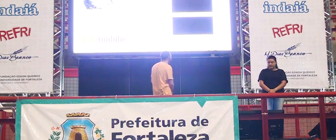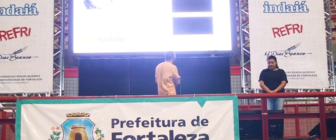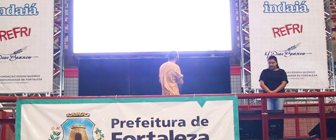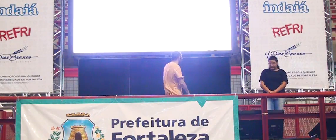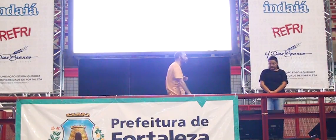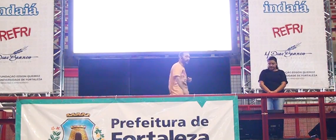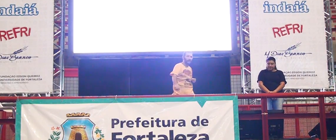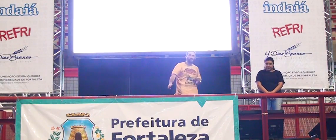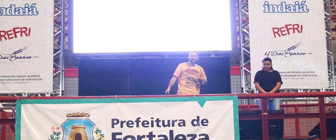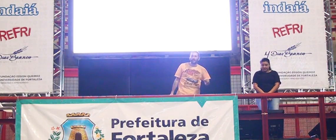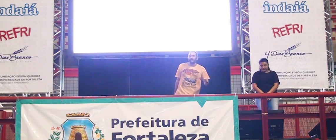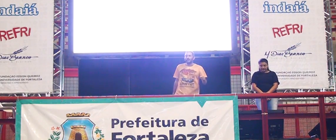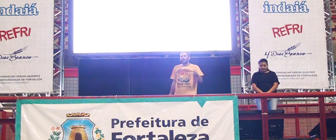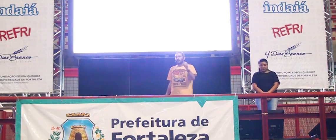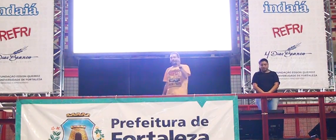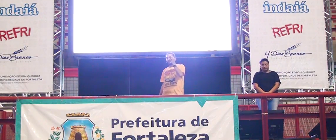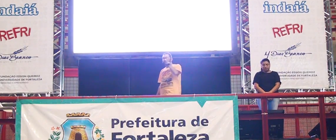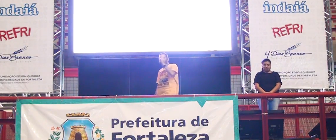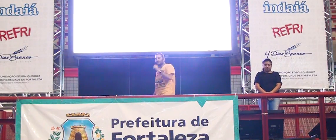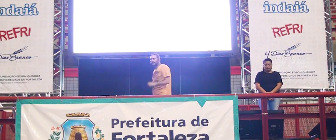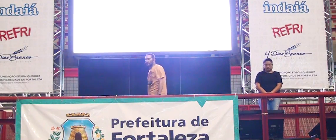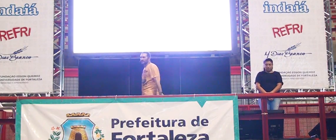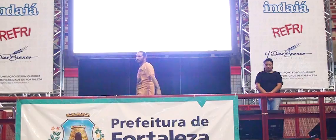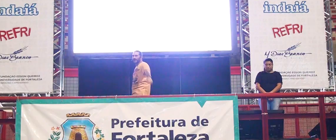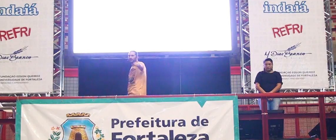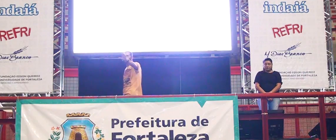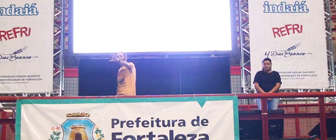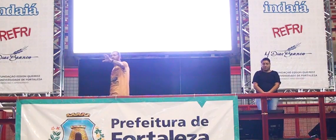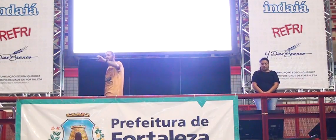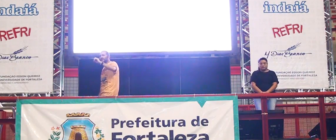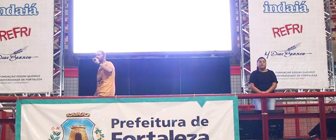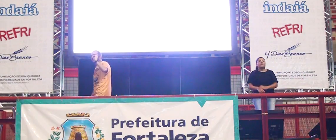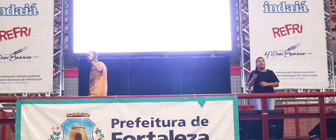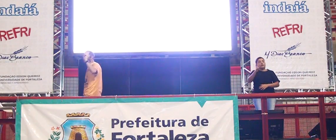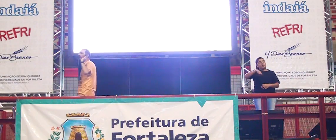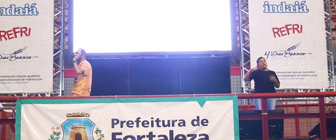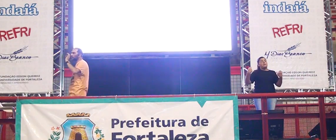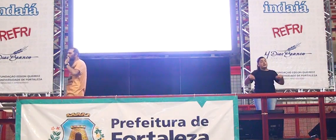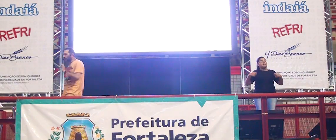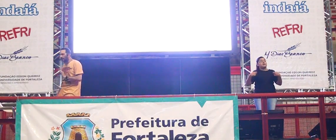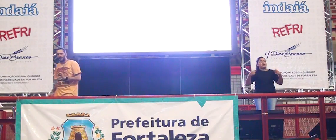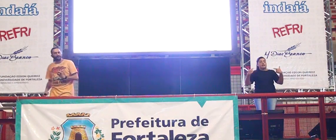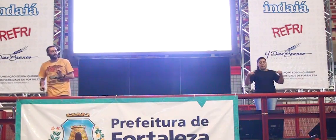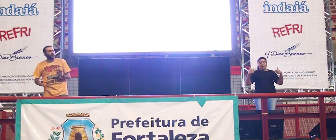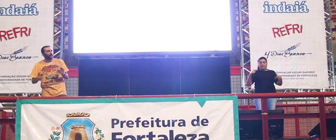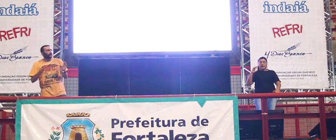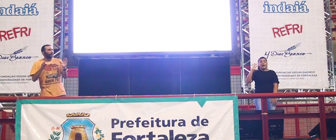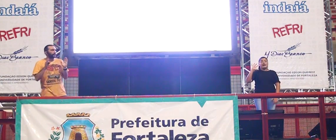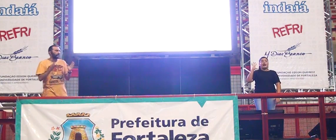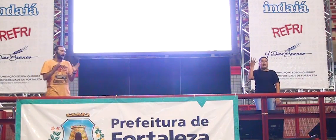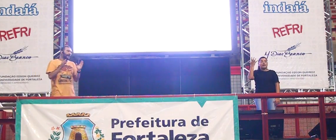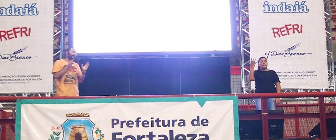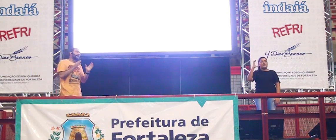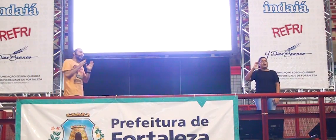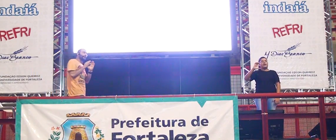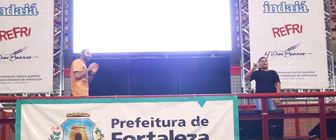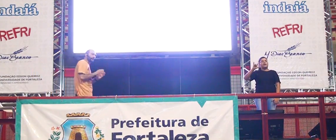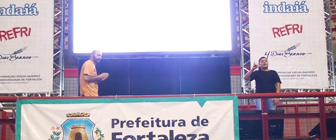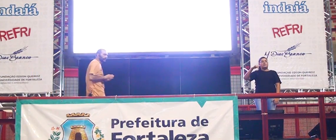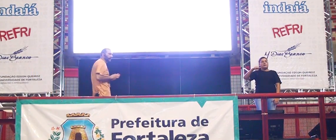vamos começar? Bora lá. Moçada, primeiro aspecto que a gente vai trabalhar, climatologia. Para eu